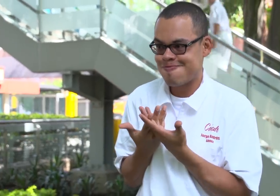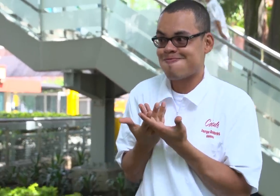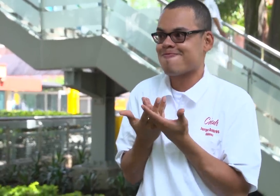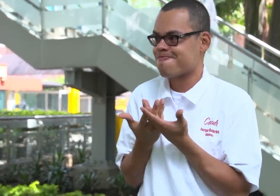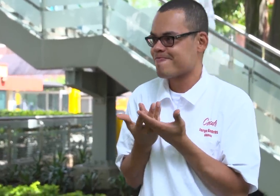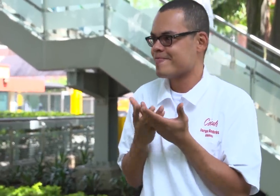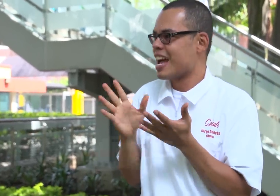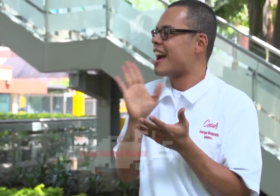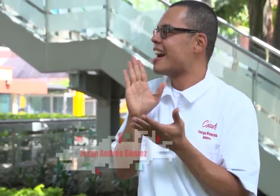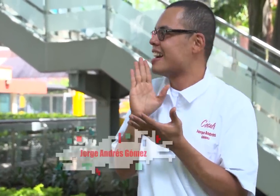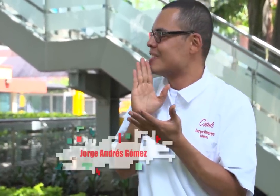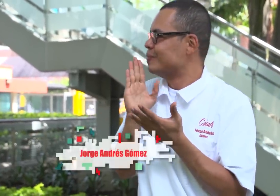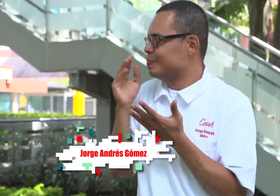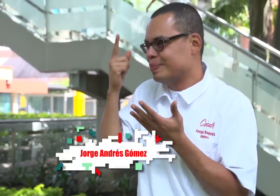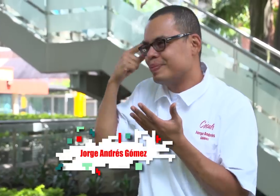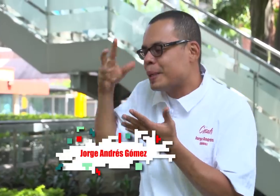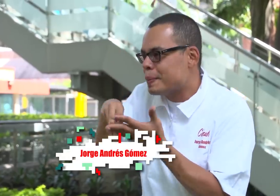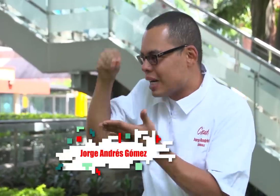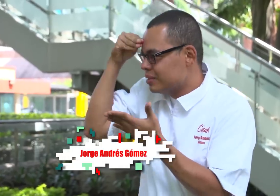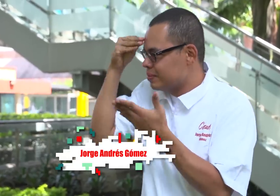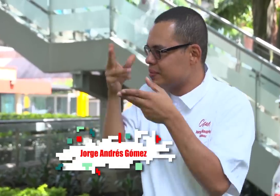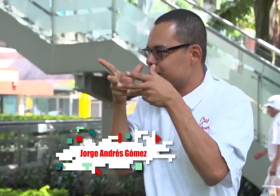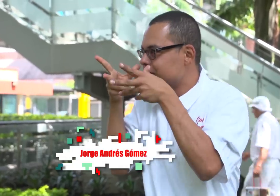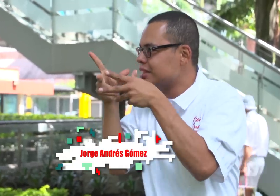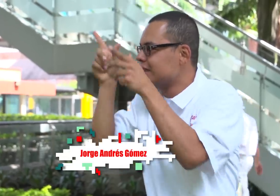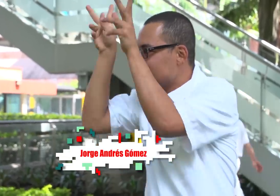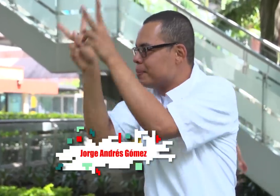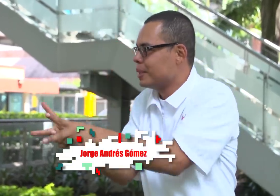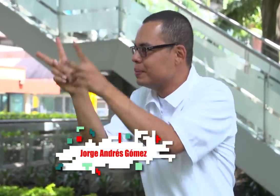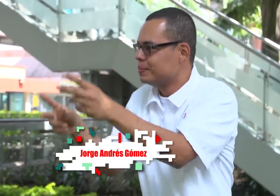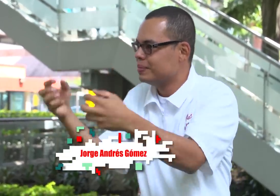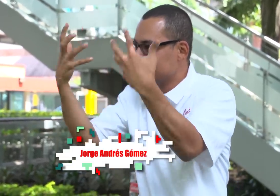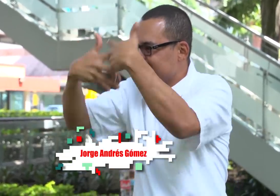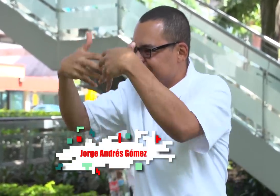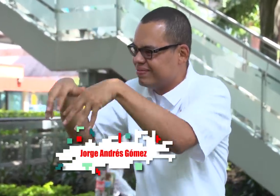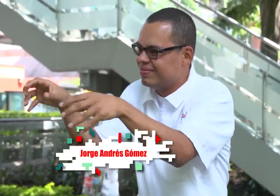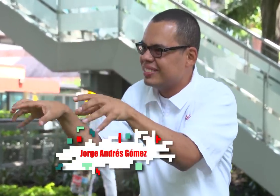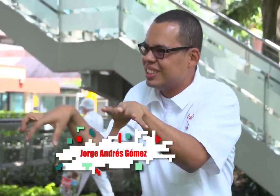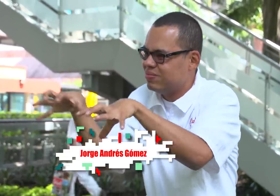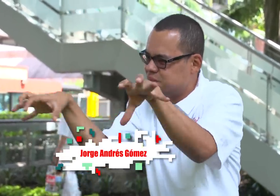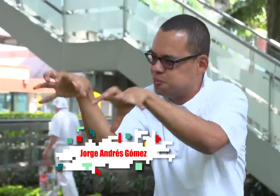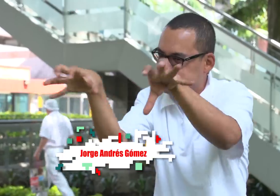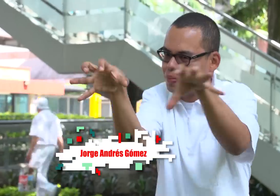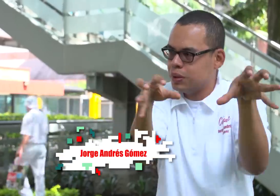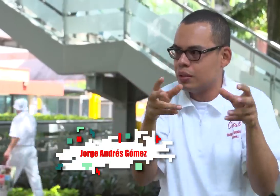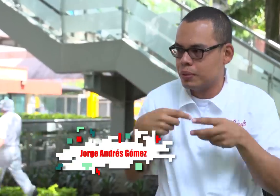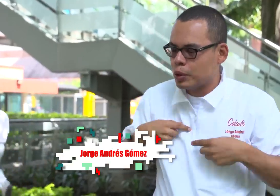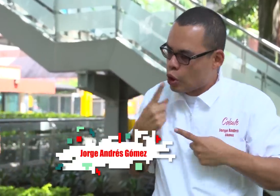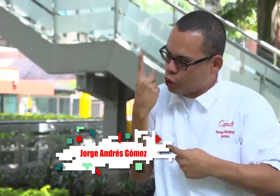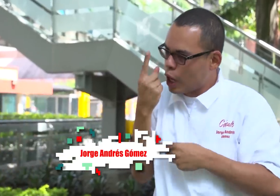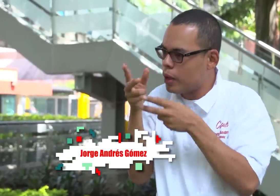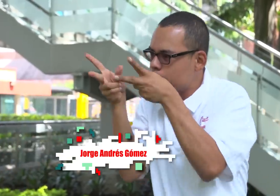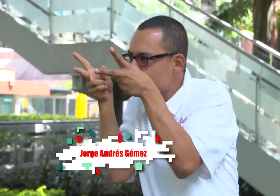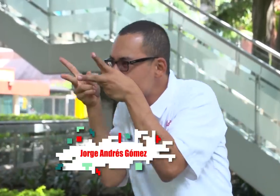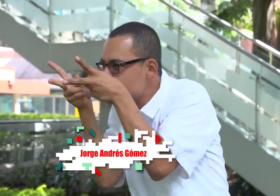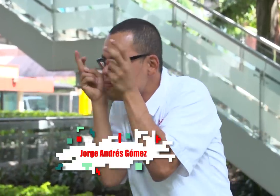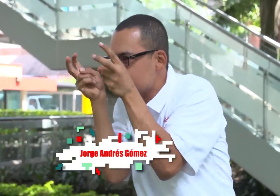Yo no sabía qué hacer, no tenía ningún objetivo, no sabía dónde llegar, no sabía tampoco cómo era el trabajo acá en la